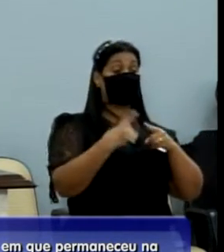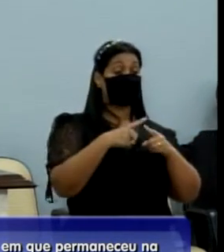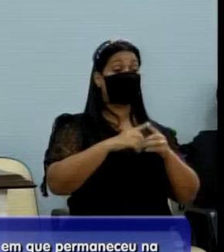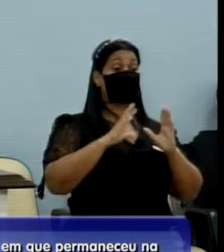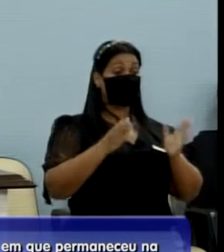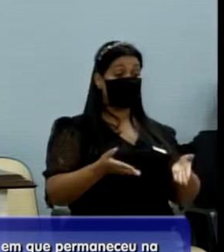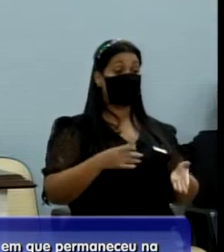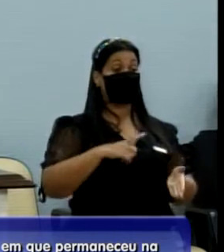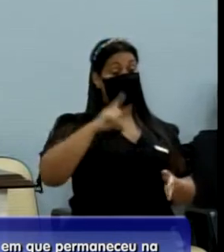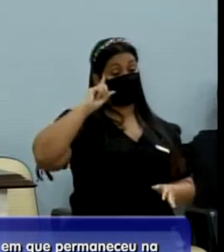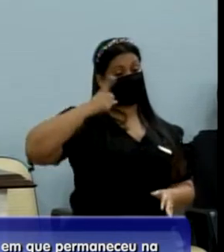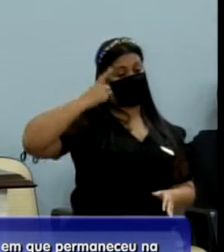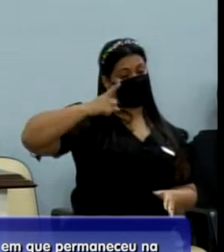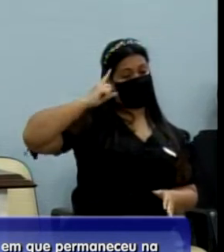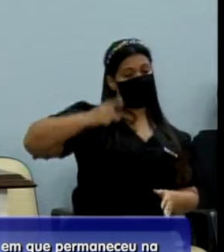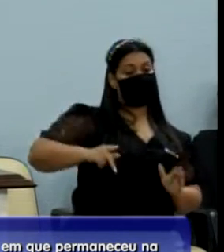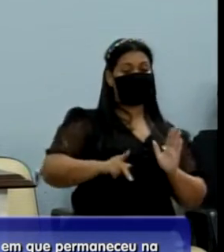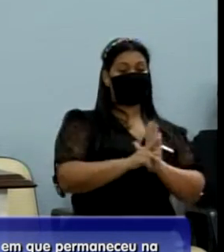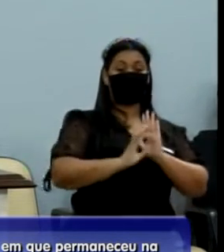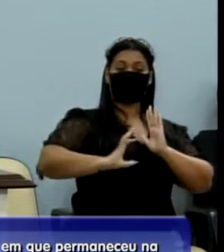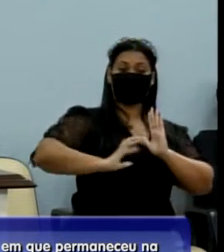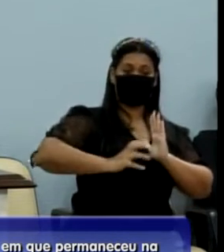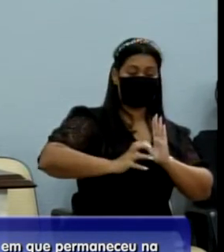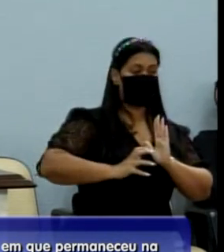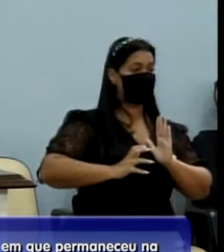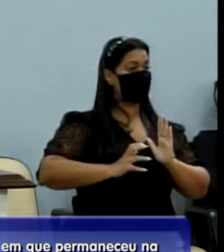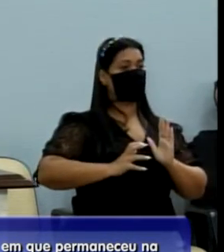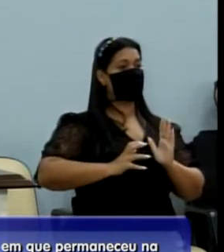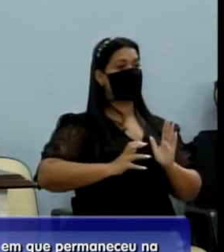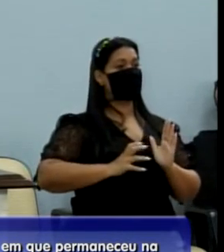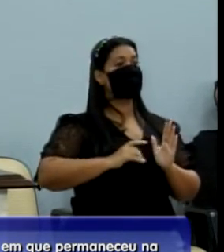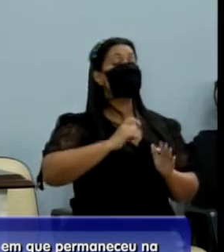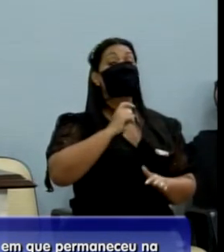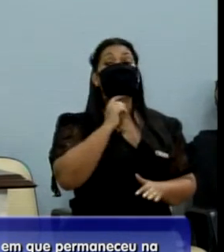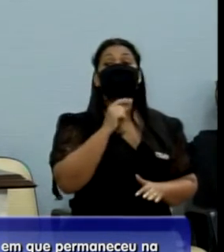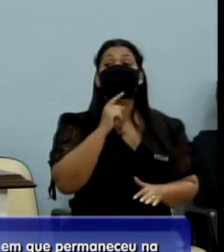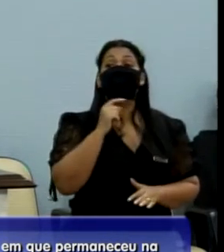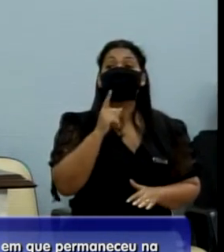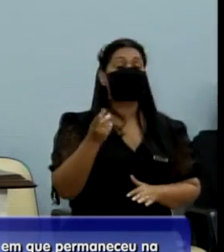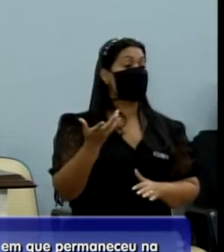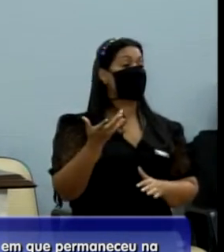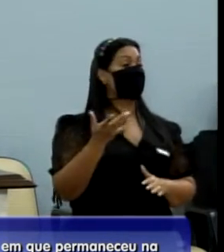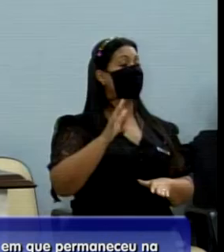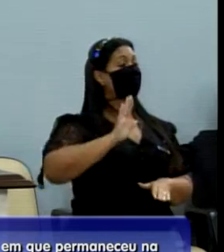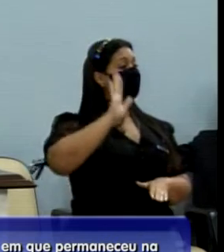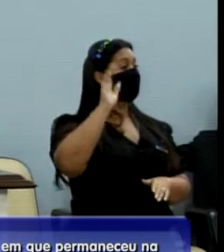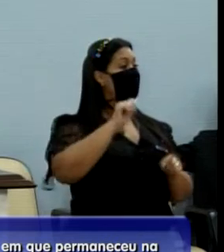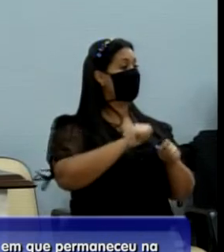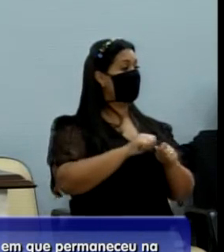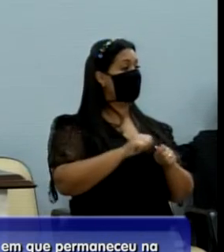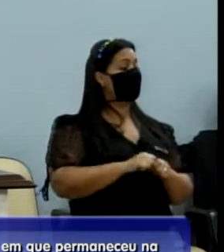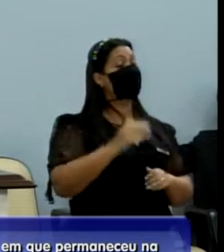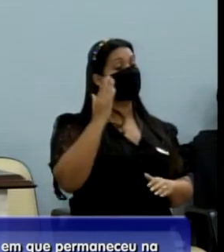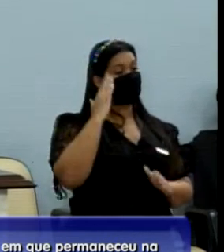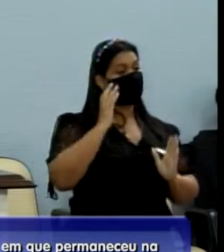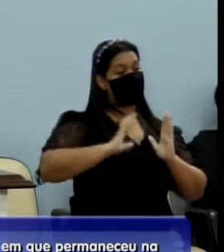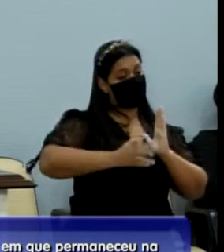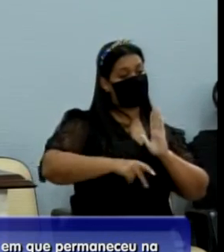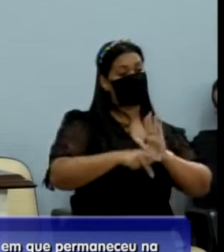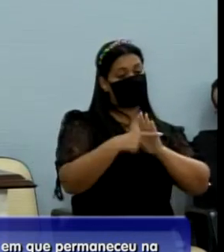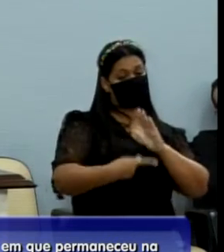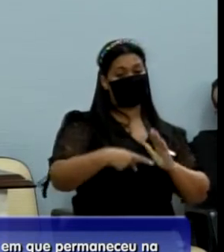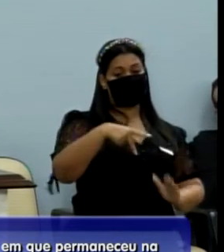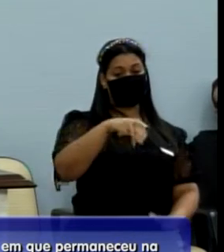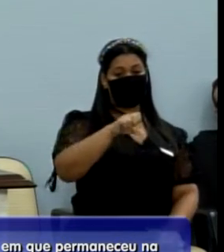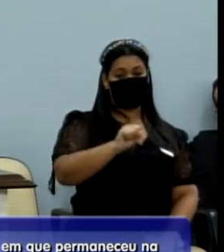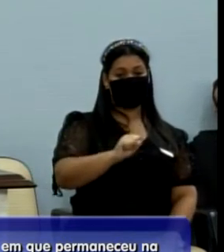ou o mandatário de partido que não deixava ninguém ninguém tomar atitude você sabe que o partido PSDB em